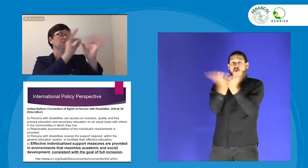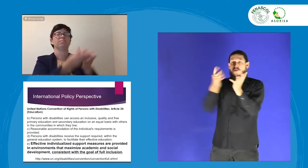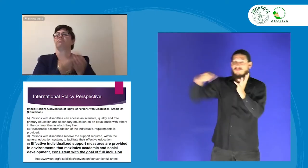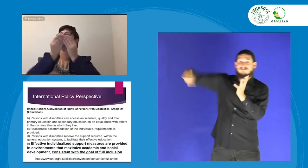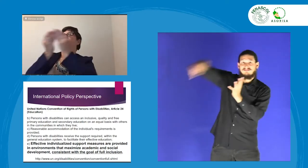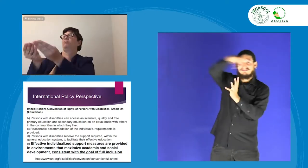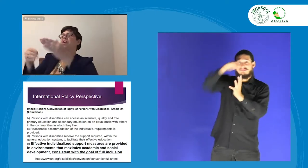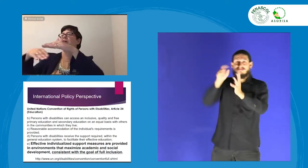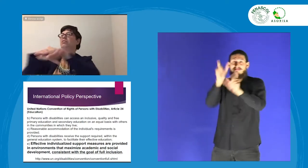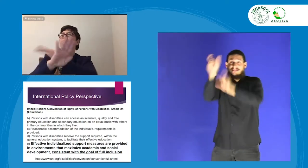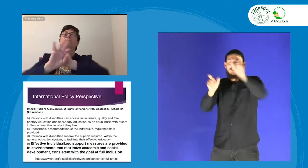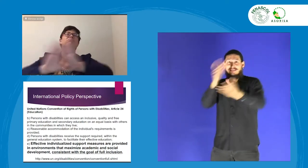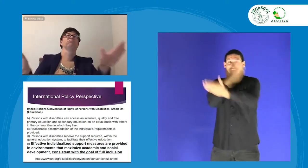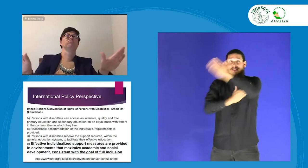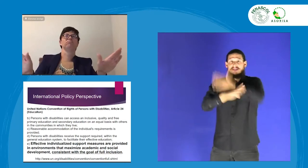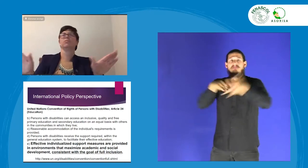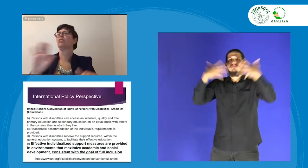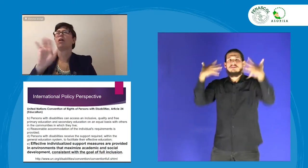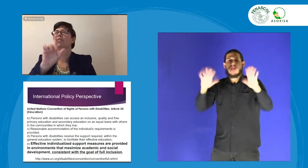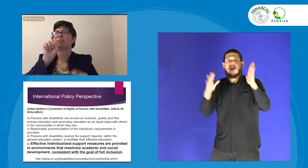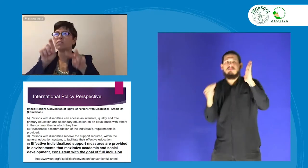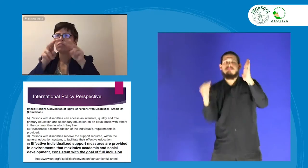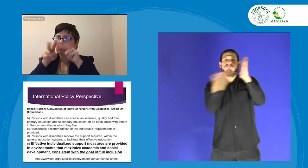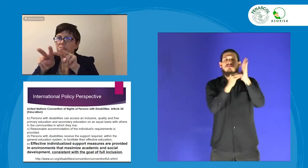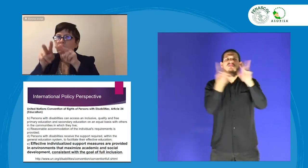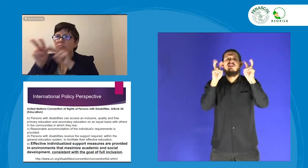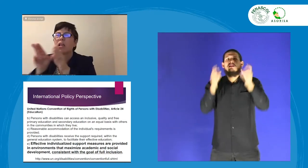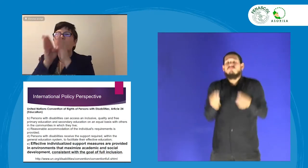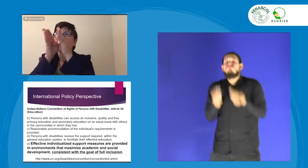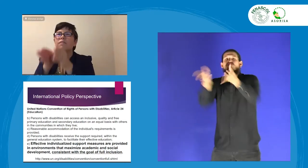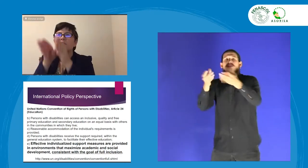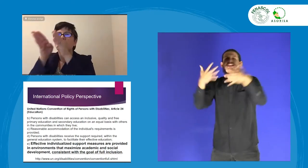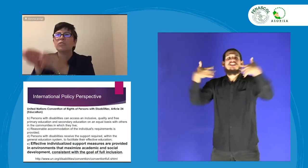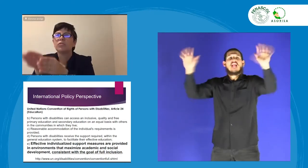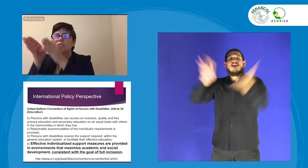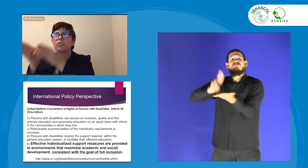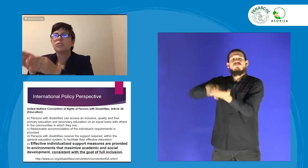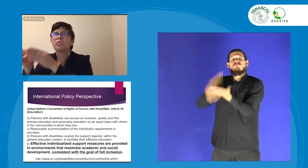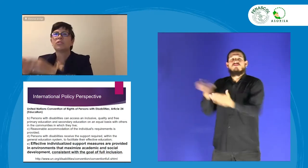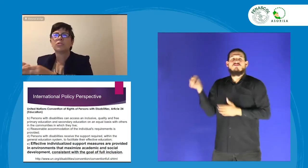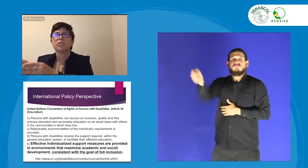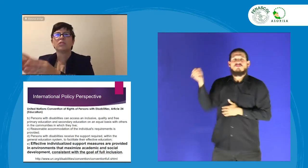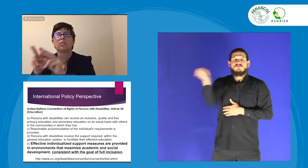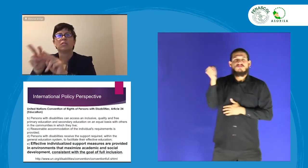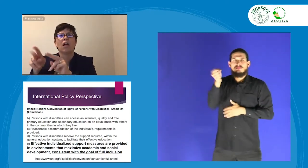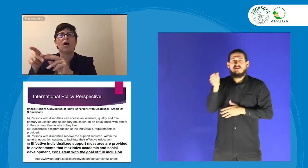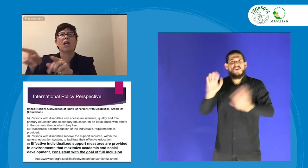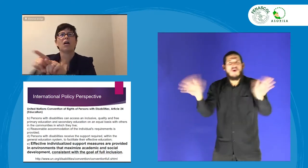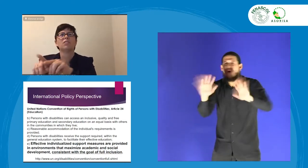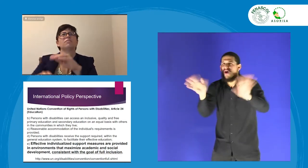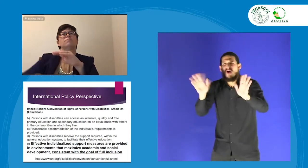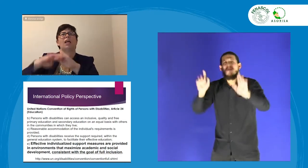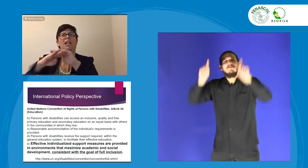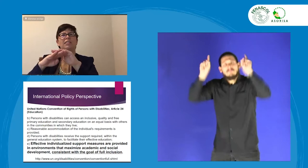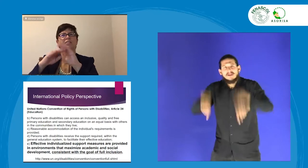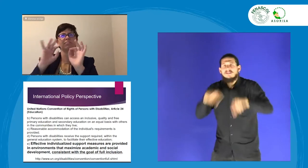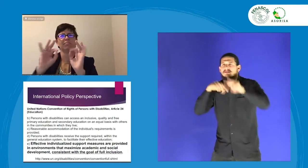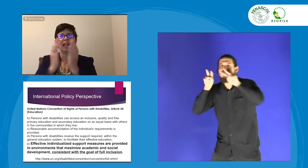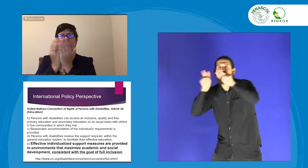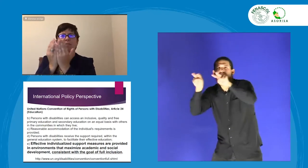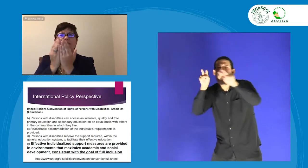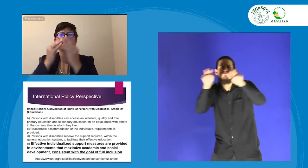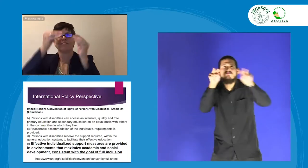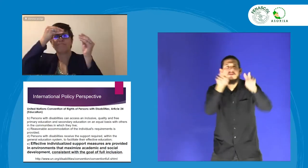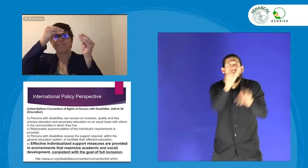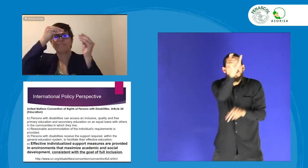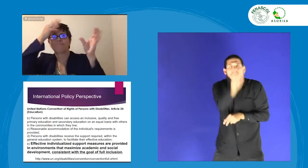debe ser una información que sea accesible para la persona con discapacidad dependiendo de la situación de cada persona, que